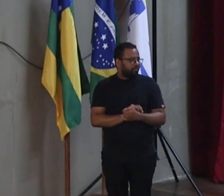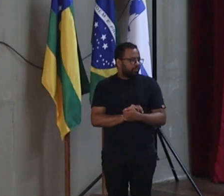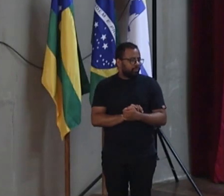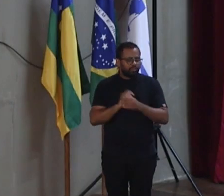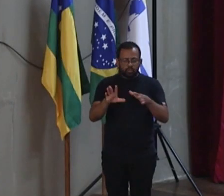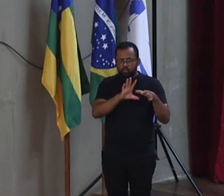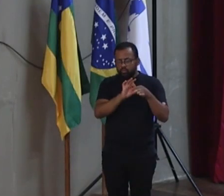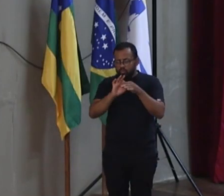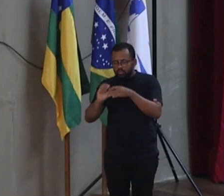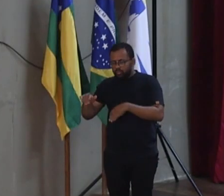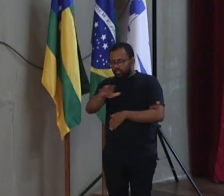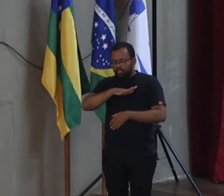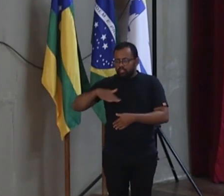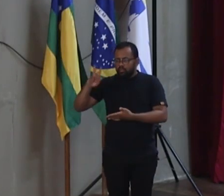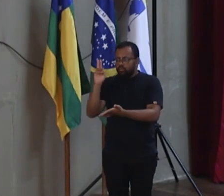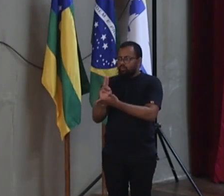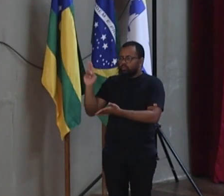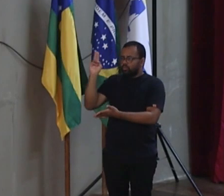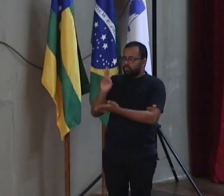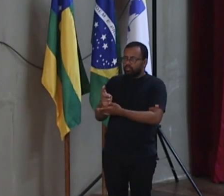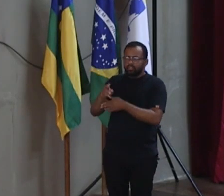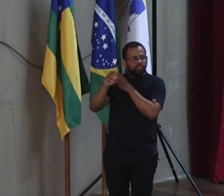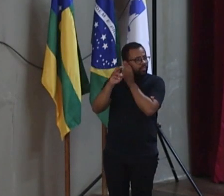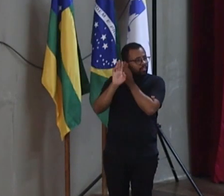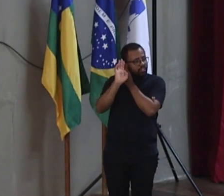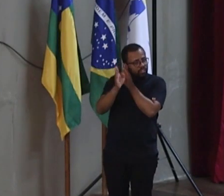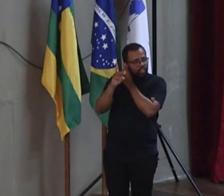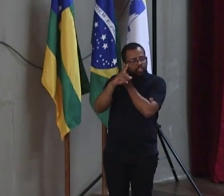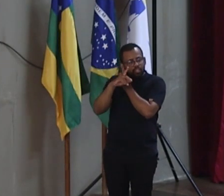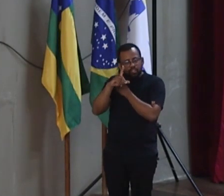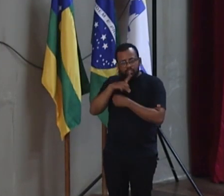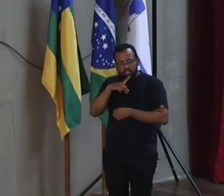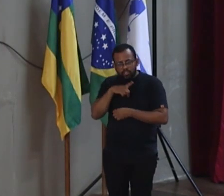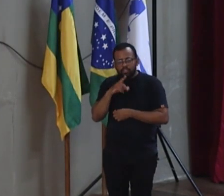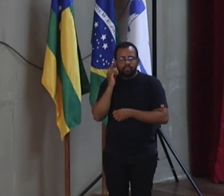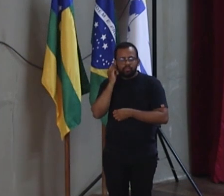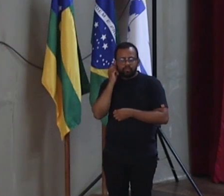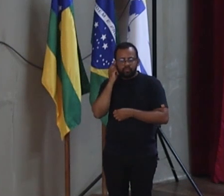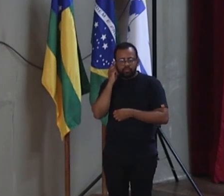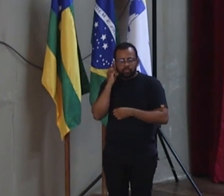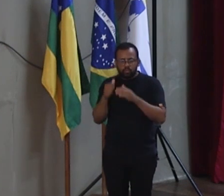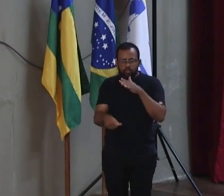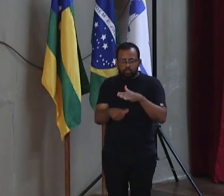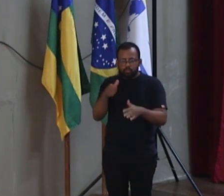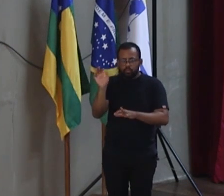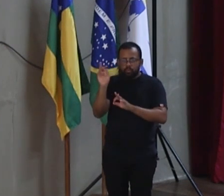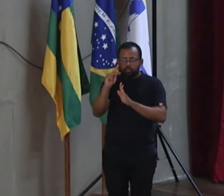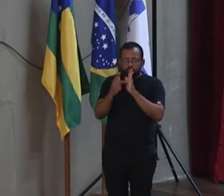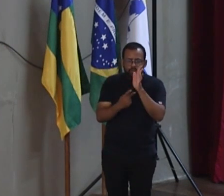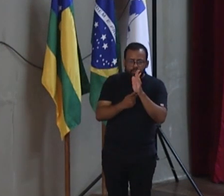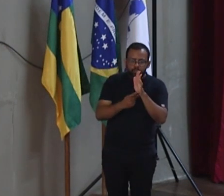No cenário universitário, a LA já existia no primeiro programa